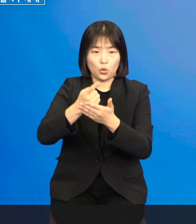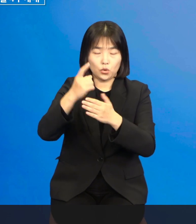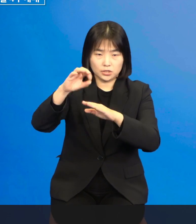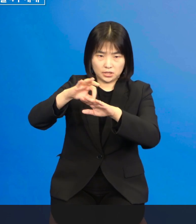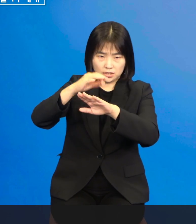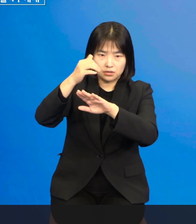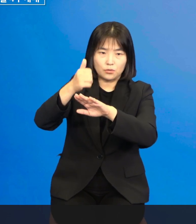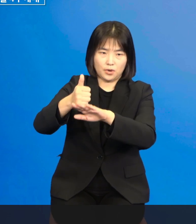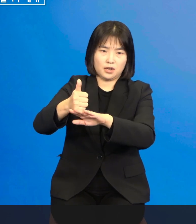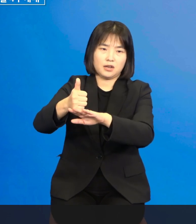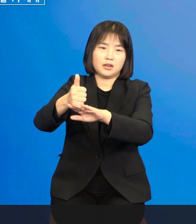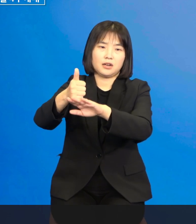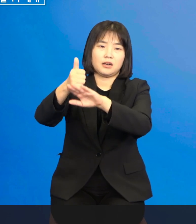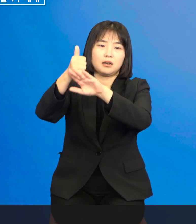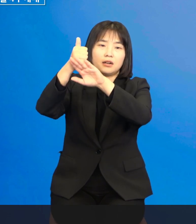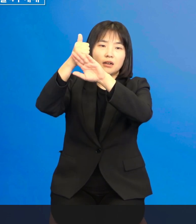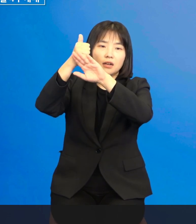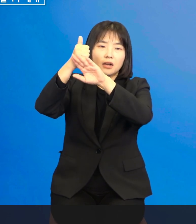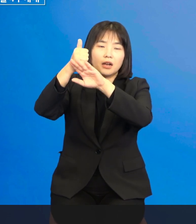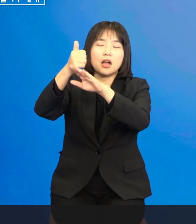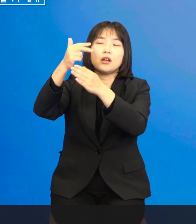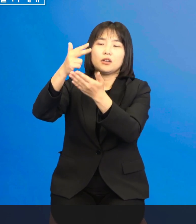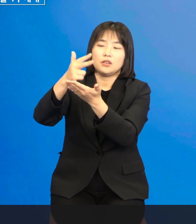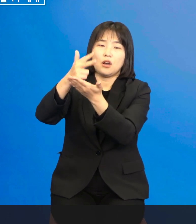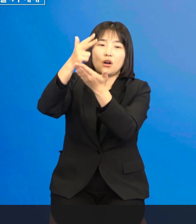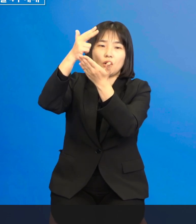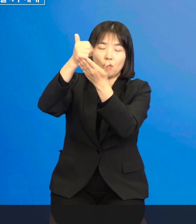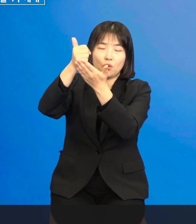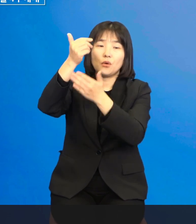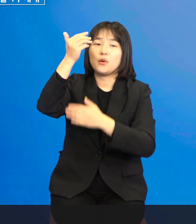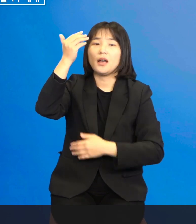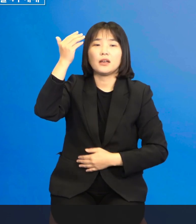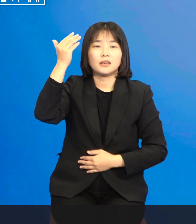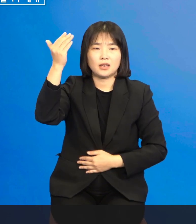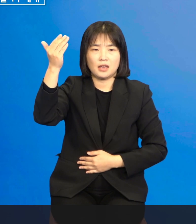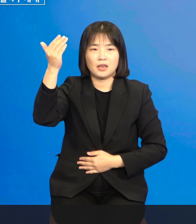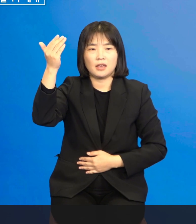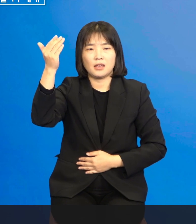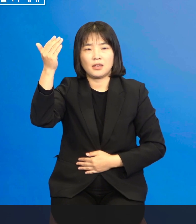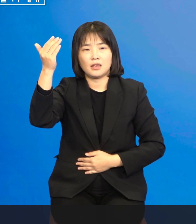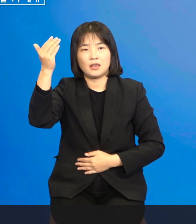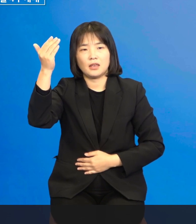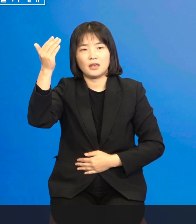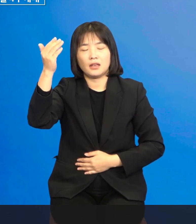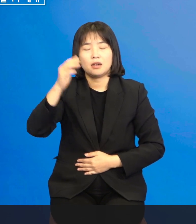다시 오실 왕 여호와께